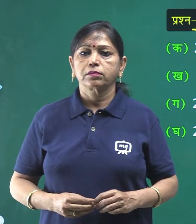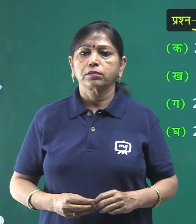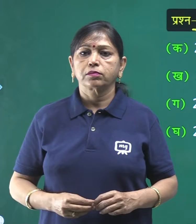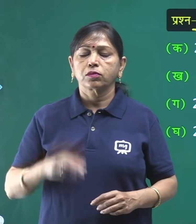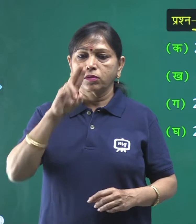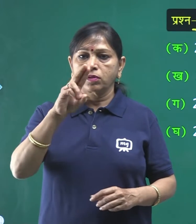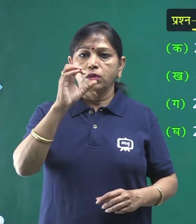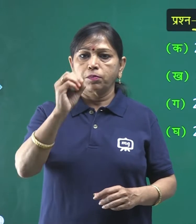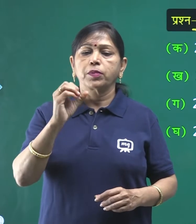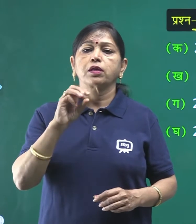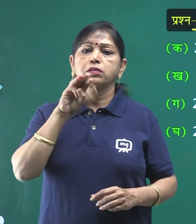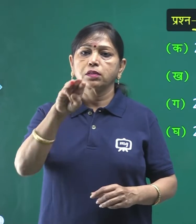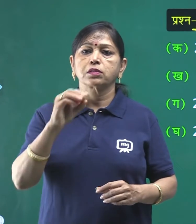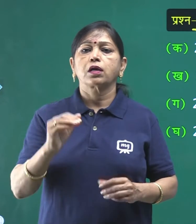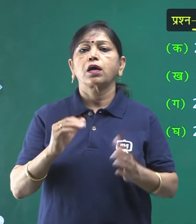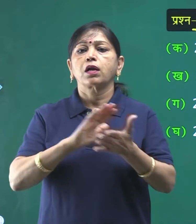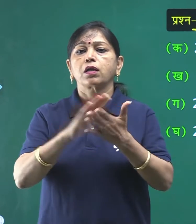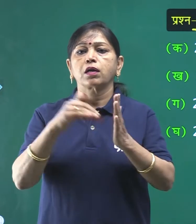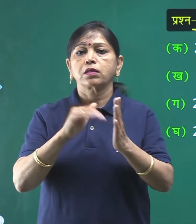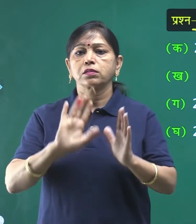20,000 हर्ट्ज तक,